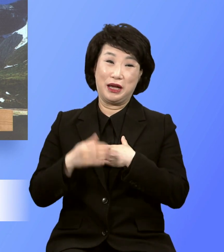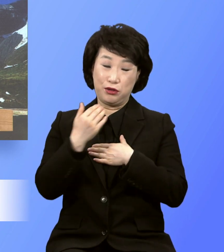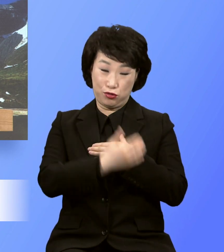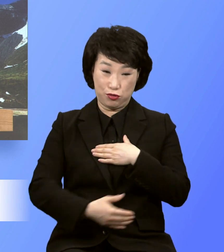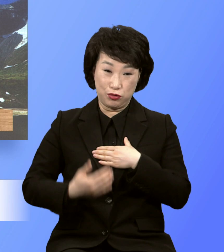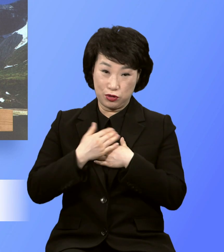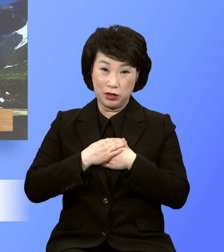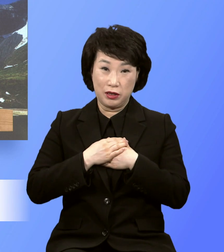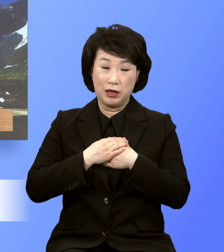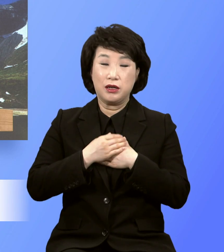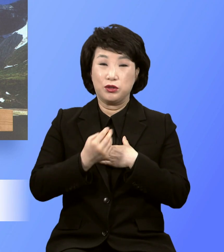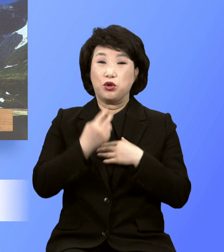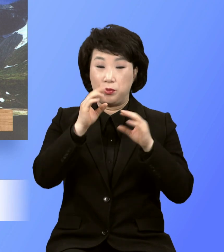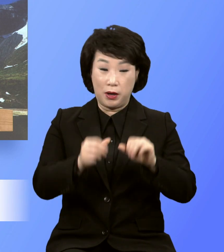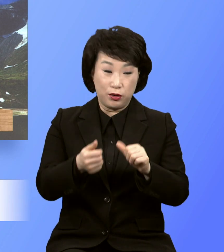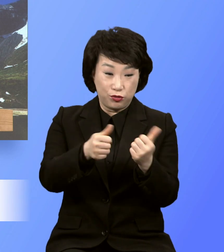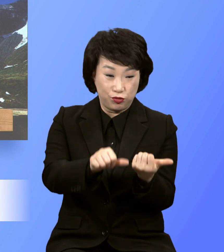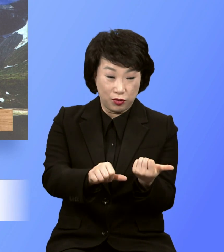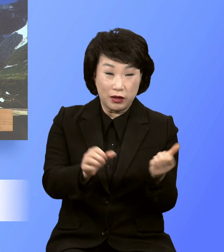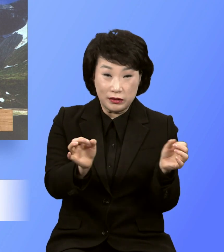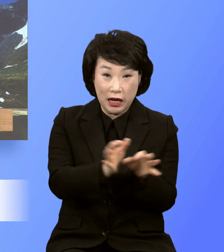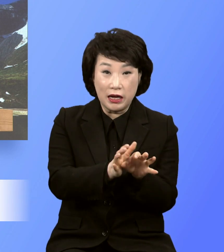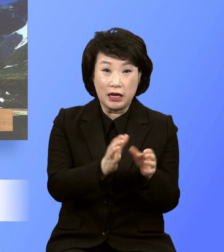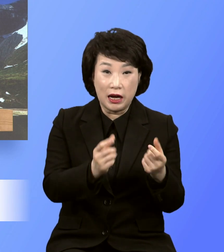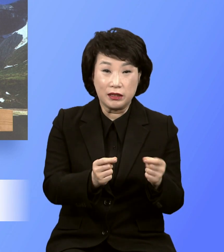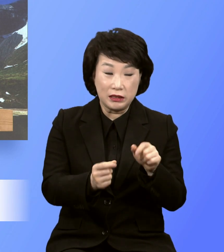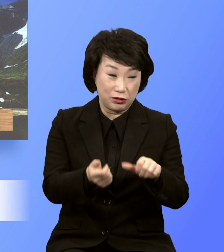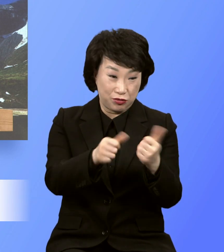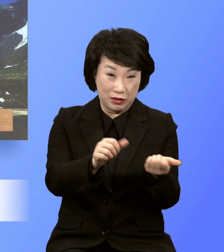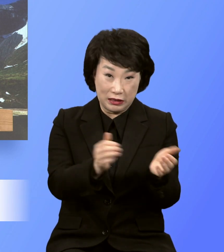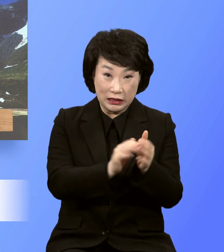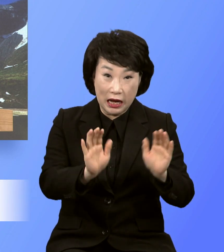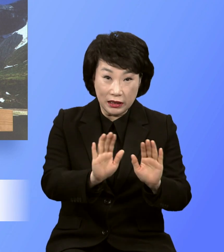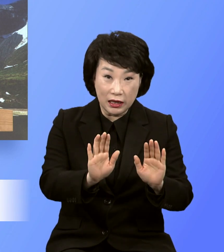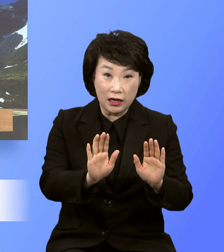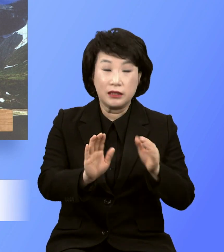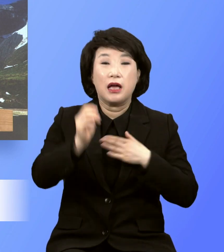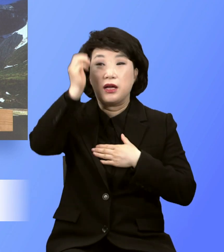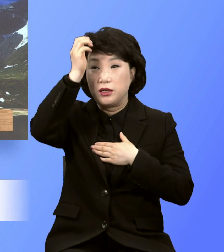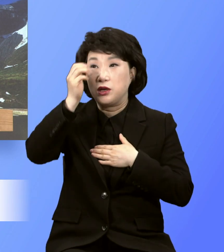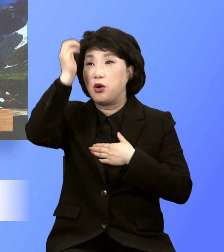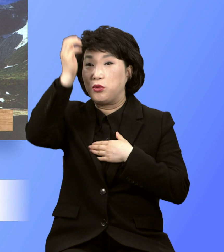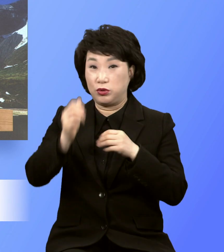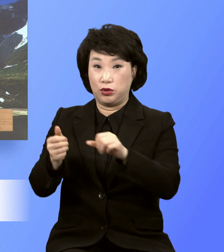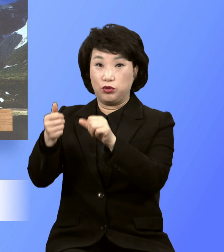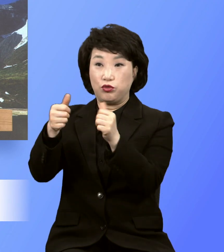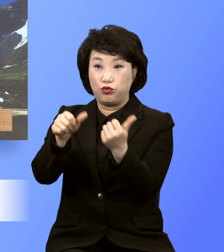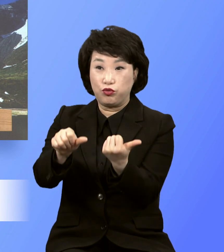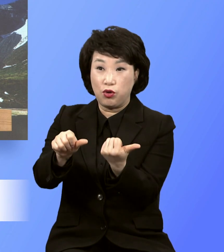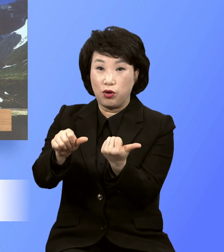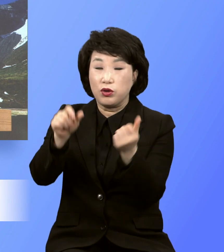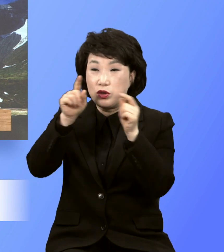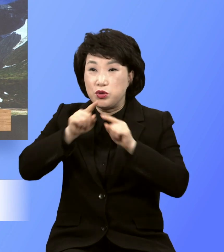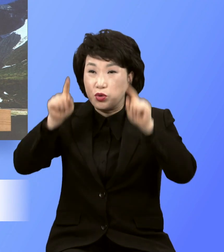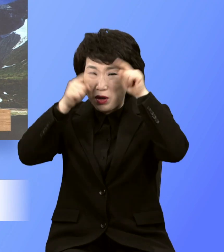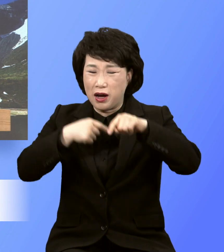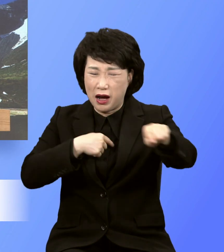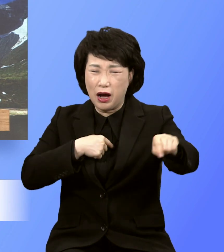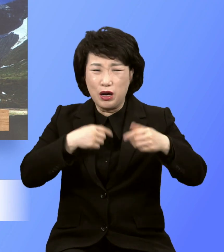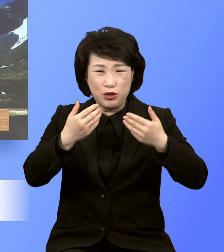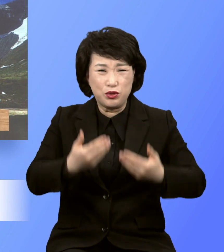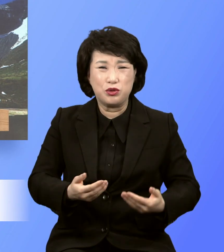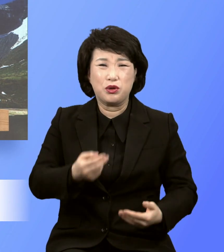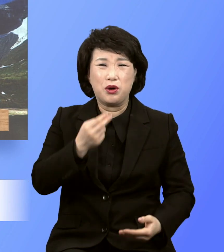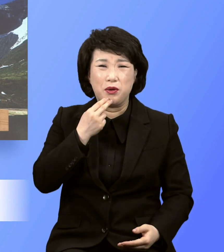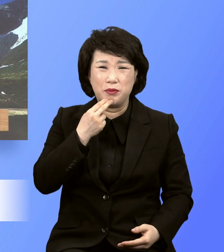육신이 죽어서 사라지는 것 같은 죽음이 아니라 내 영혼이 죽어서 지옥에서 쉬지